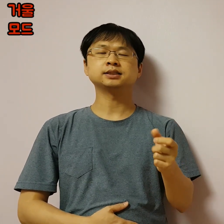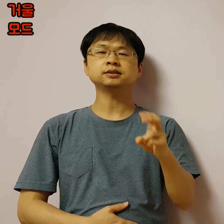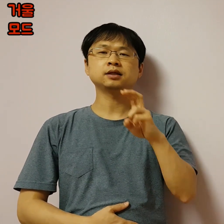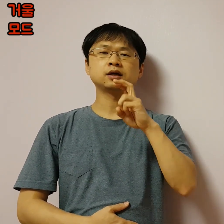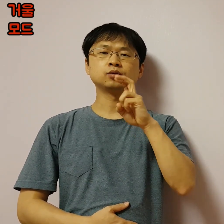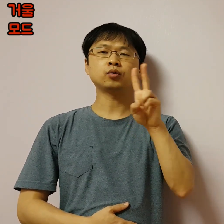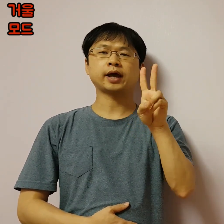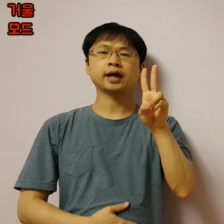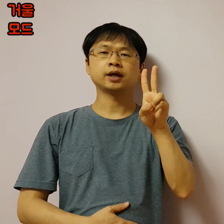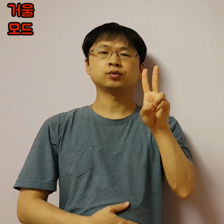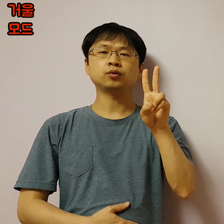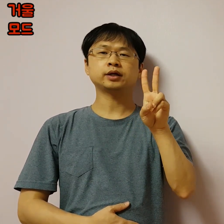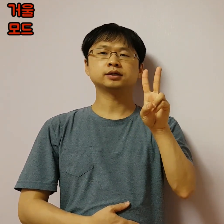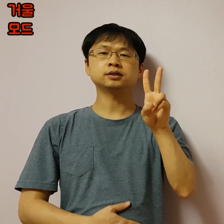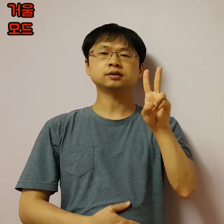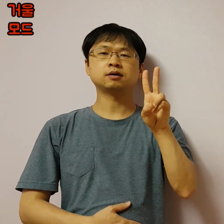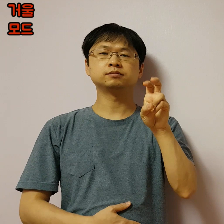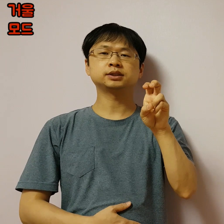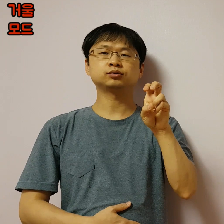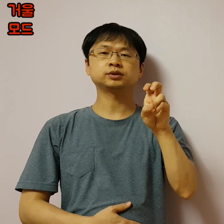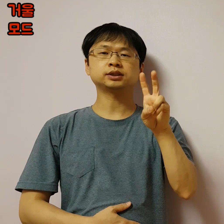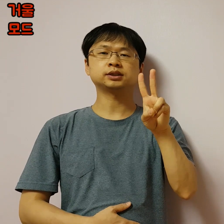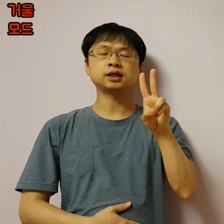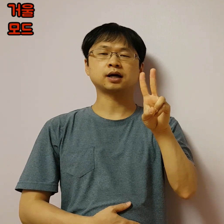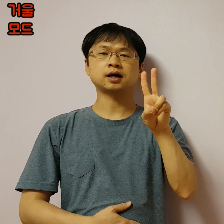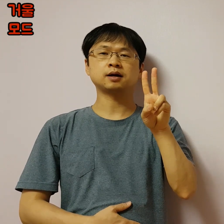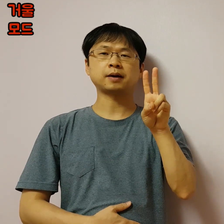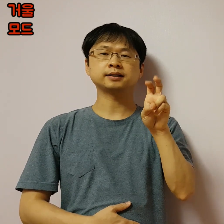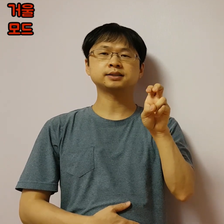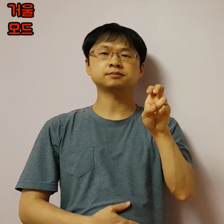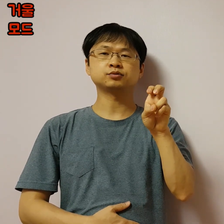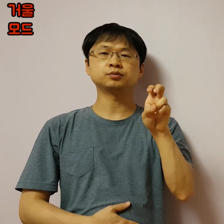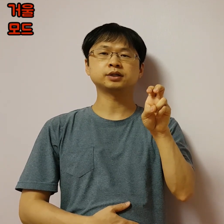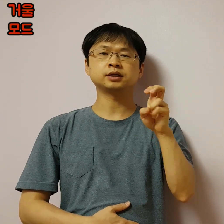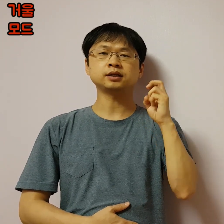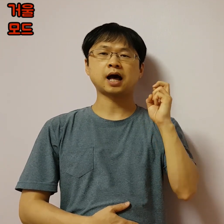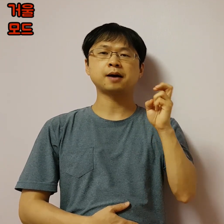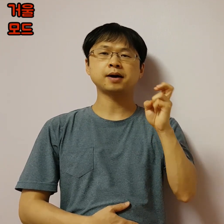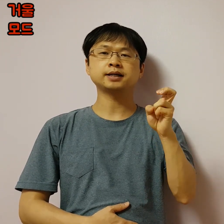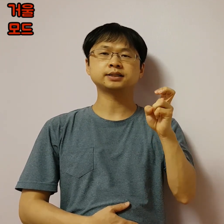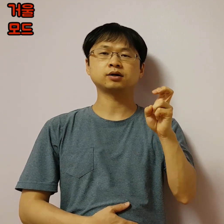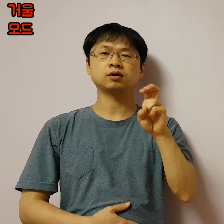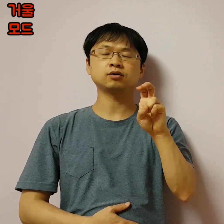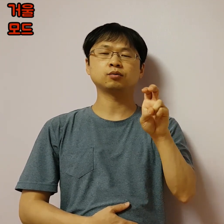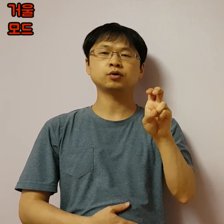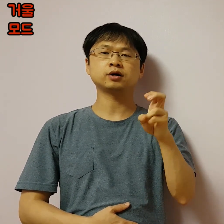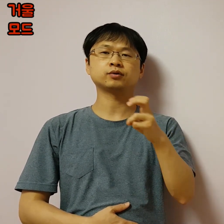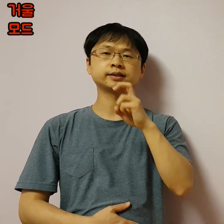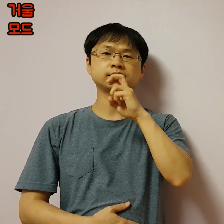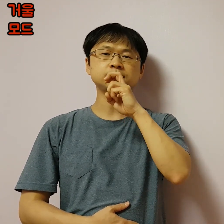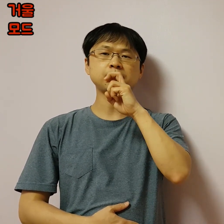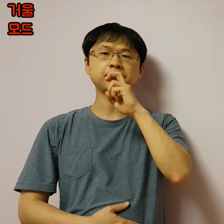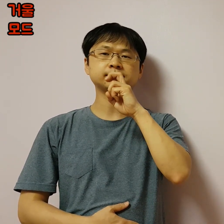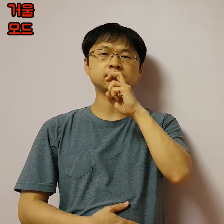작은 노래는 검지 중지를 아까 반쯤 구부린 하마 있죠. 요 모양으로 해서 입